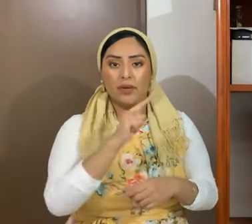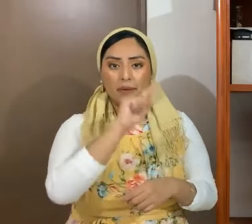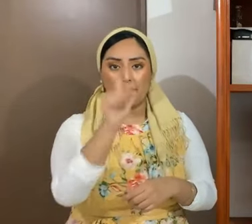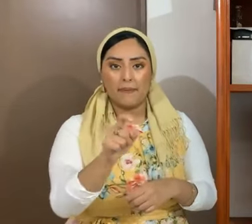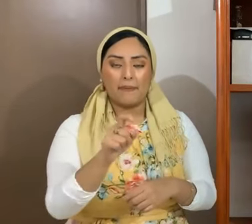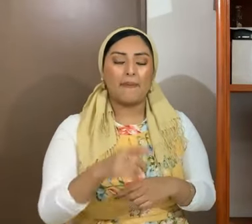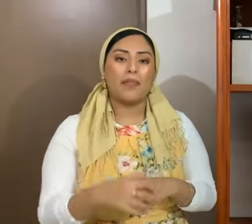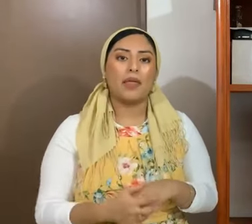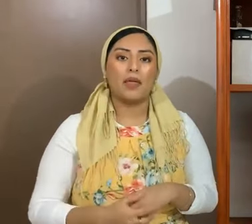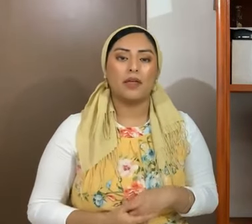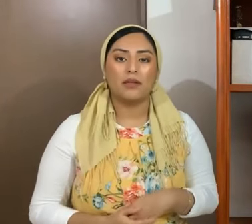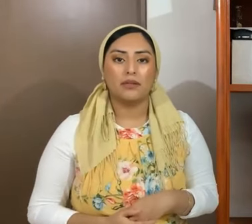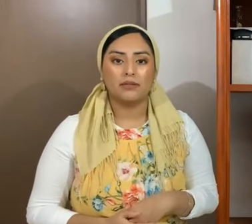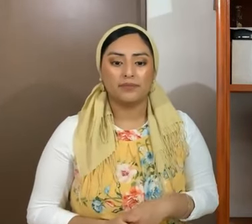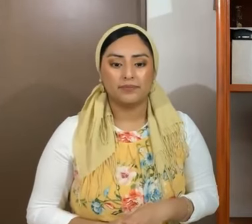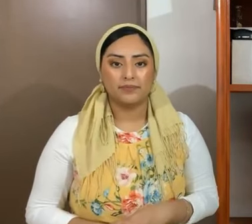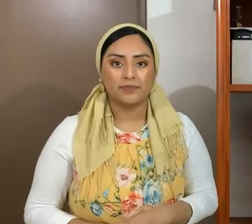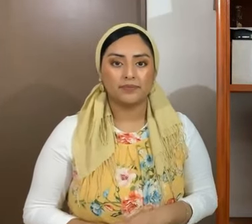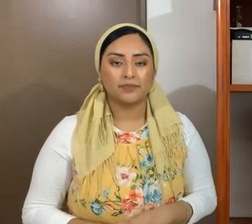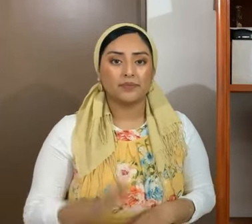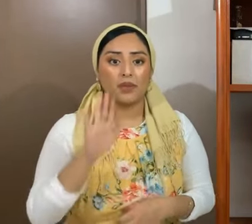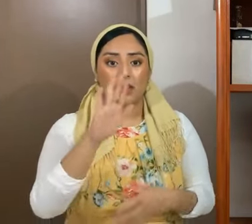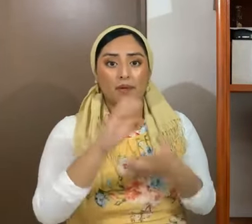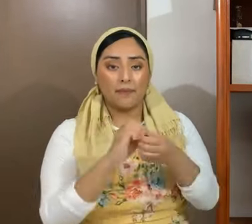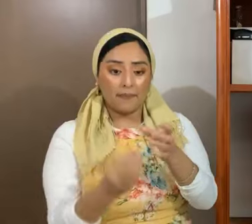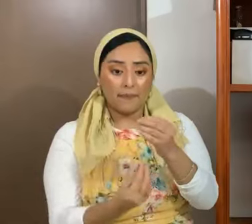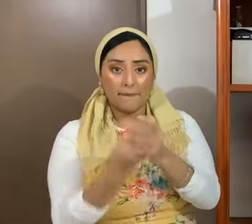y no contestar por emoción. Por sus